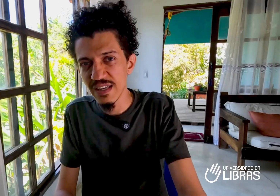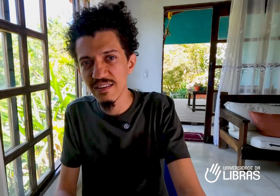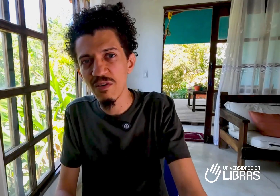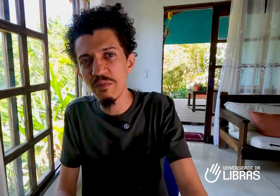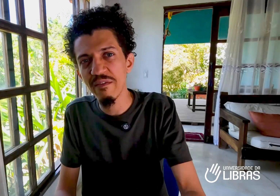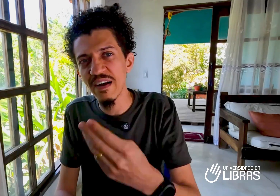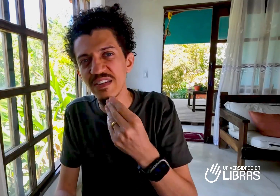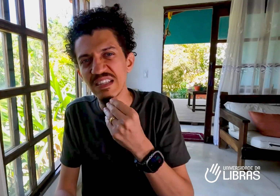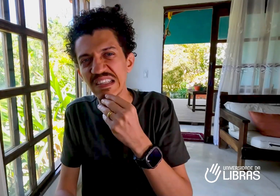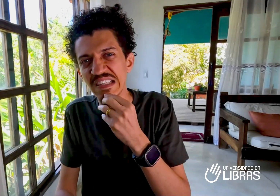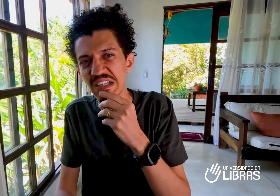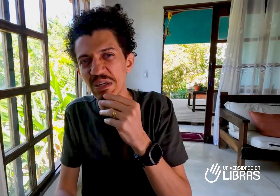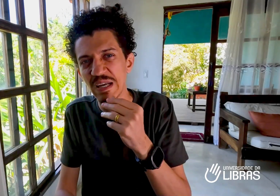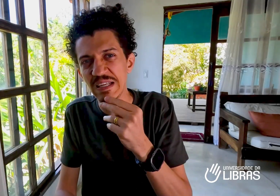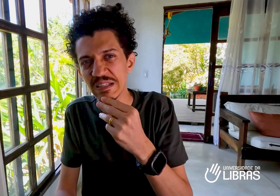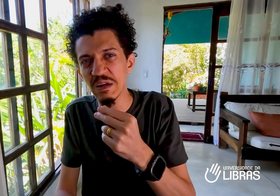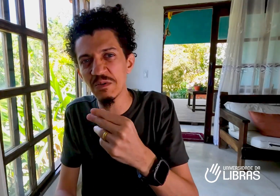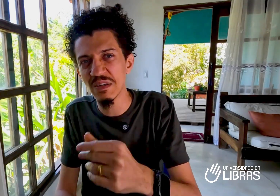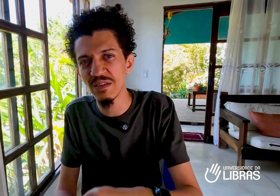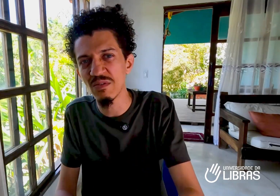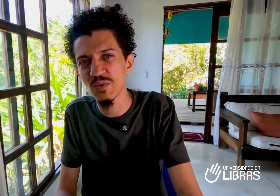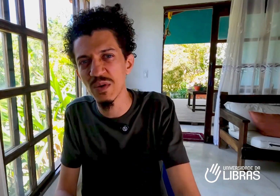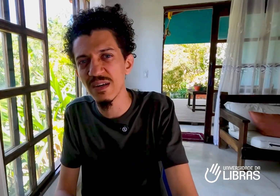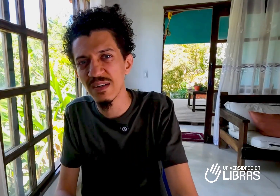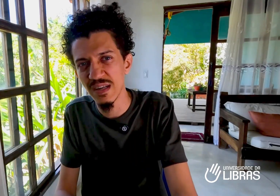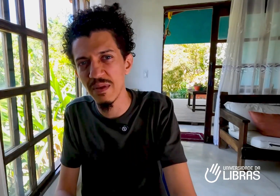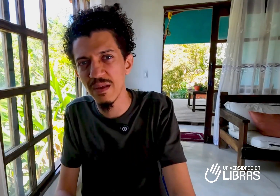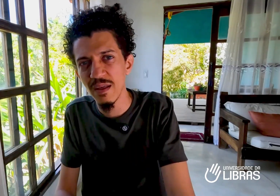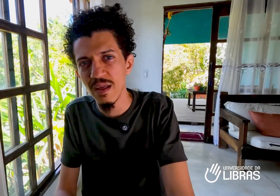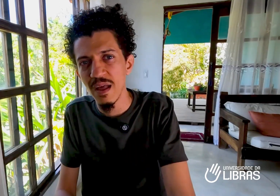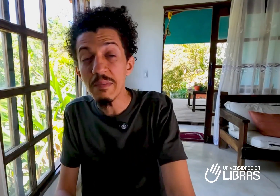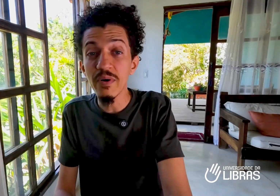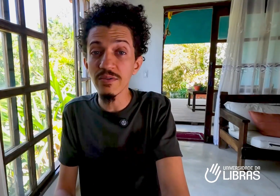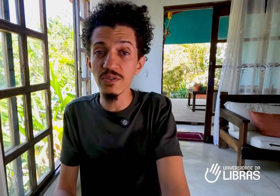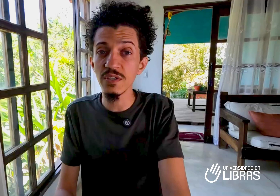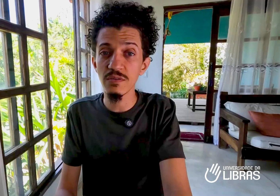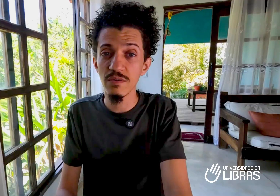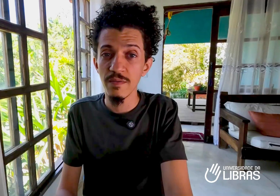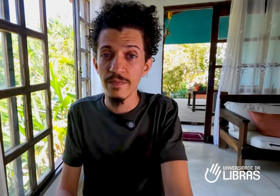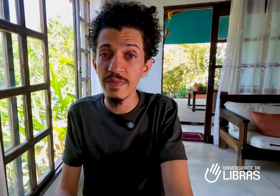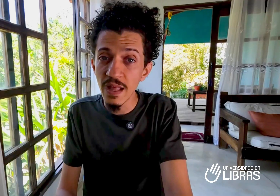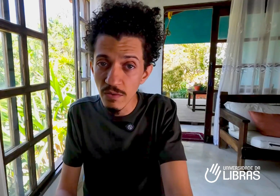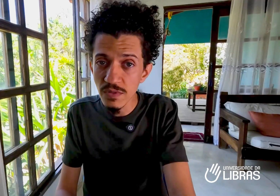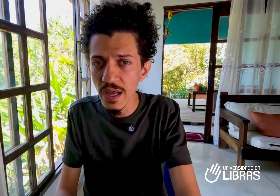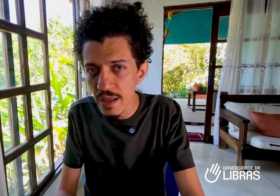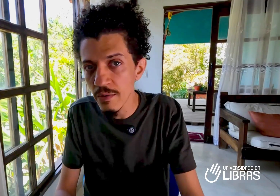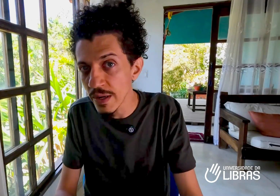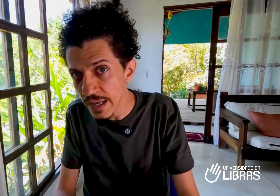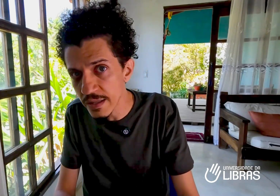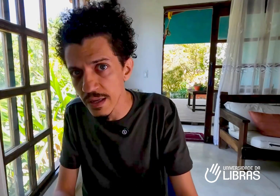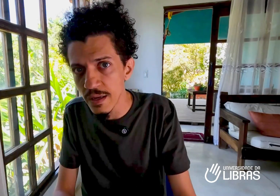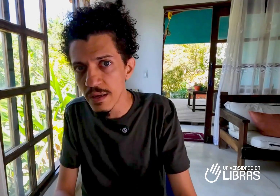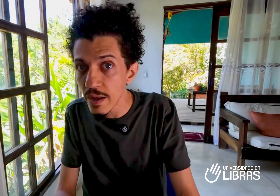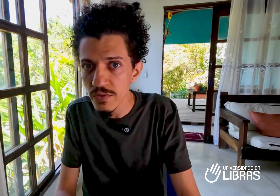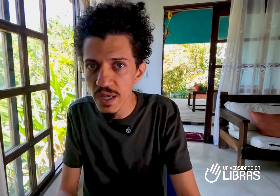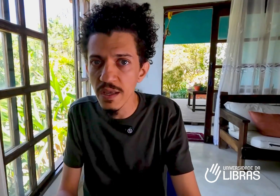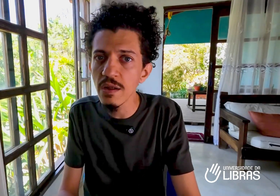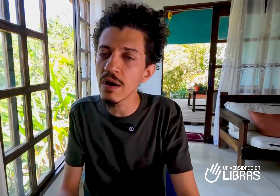até comia a fatia assim, você sentia aqueles grãozinhos assim do açúcar, sabe? É por causa disso. Não seguiram a receita. Não seguiram aquilo